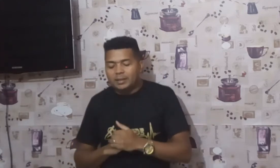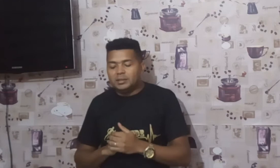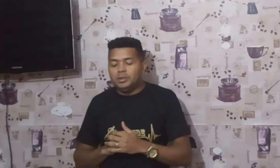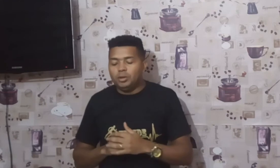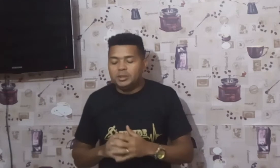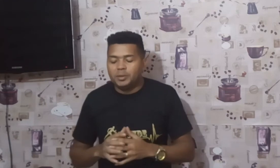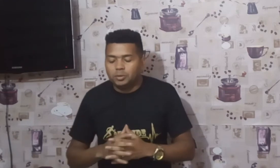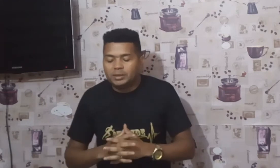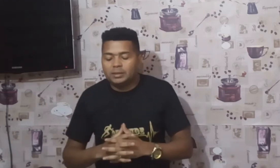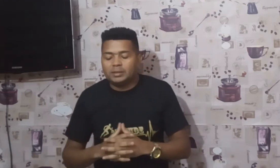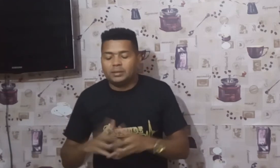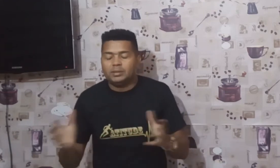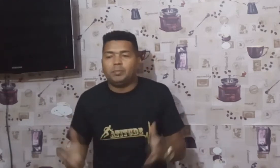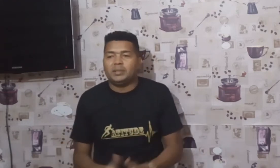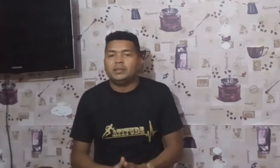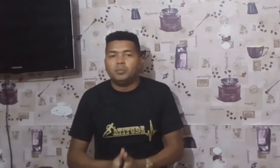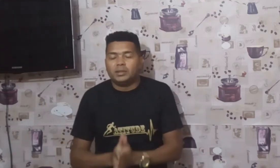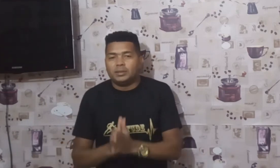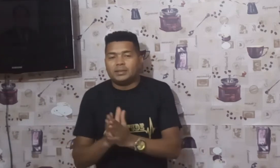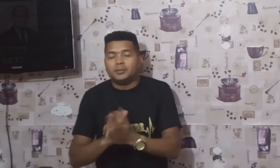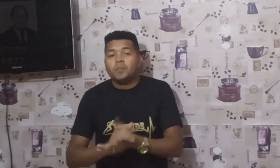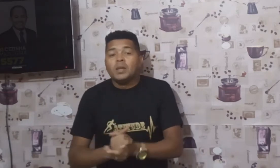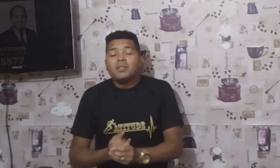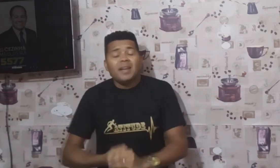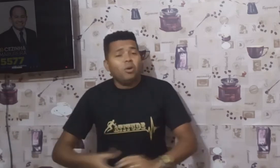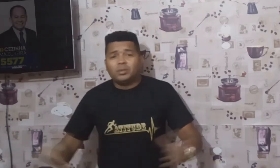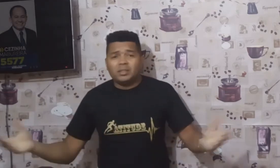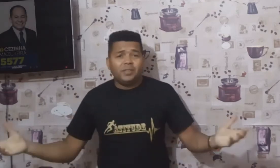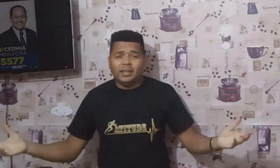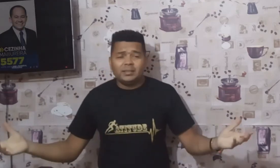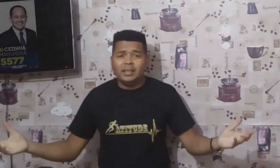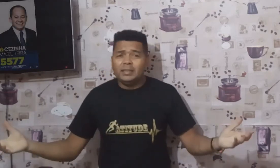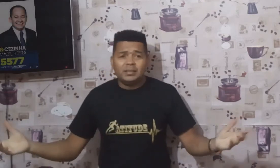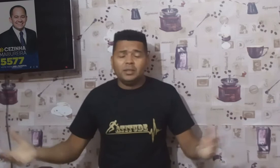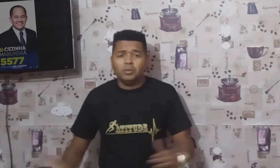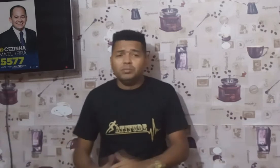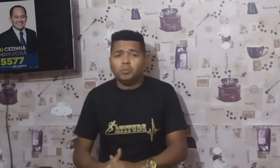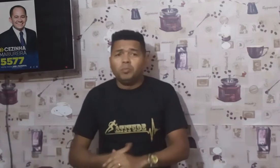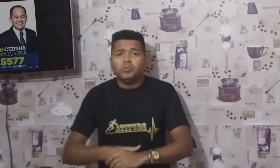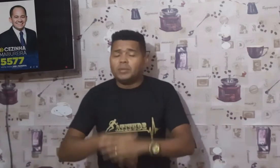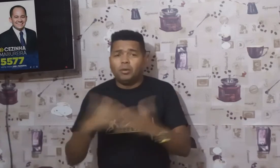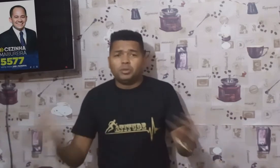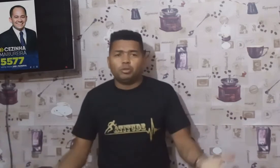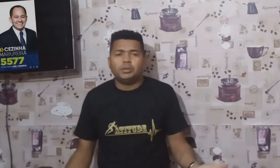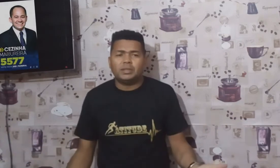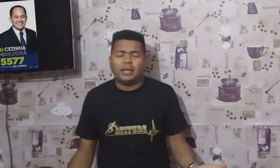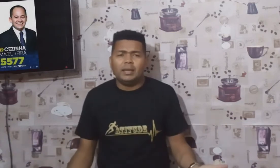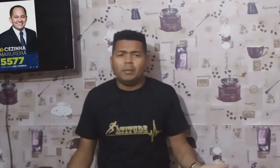13 milhões de pessoas que estão desaparecidas no Brasil, tá certo? Tem outras várias leis que eu não tenho condições de eu citar aqui, que é